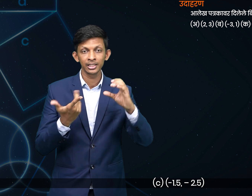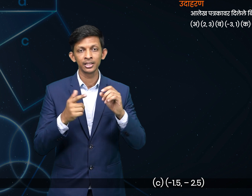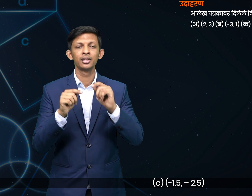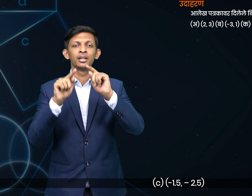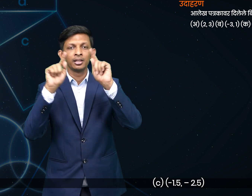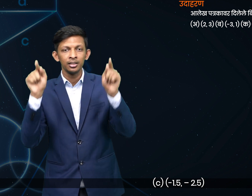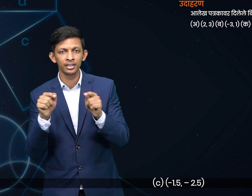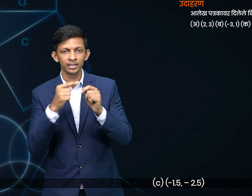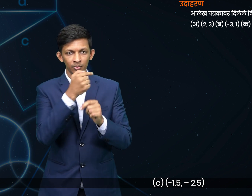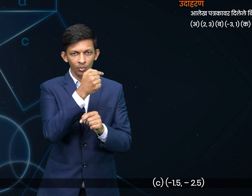-1.5